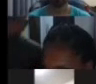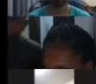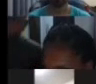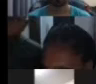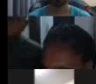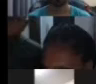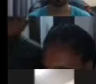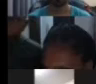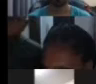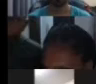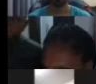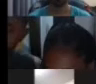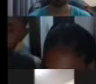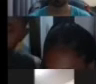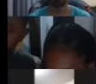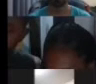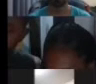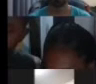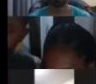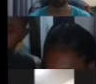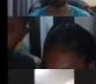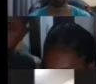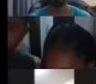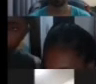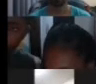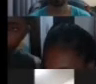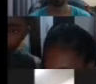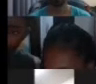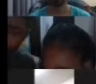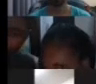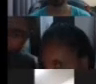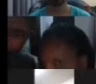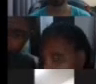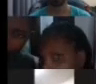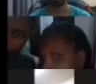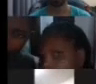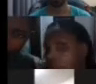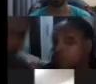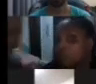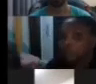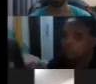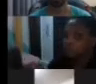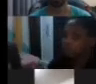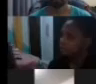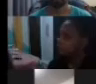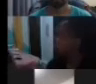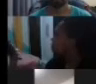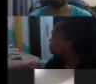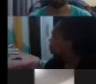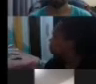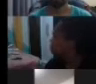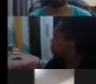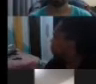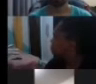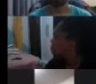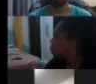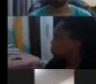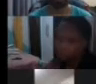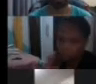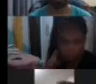é abrigo, não jura tribo, a vida ensina. Eu só lembro só dessa parte dessa música. Isso, que bacana, essa